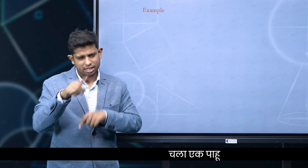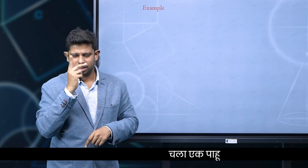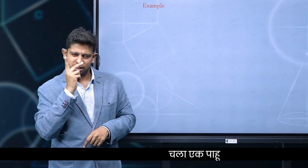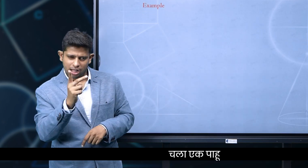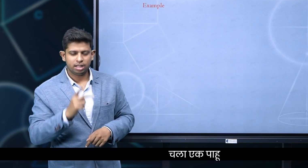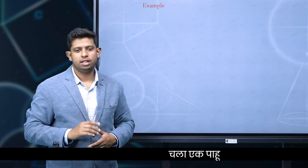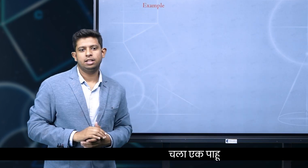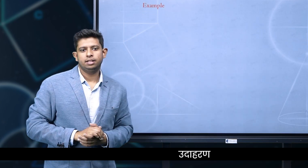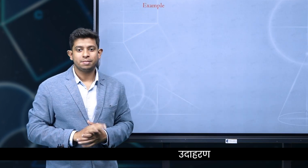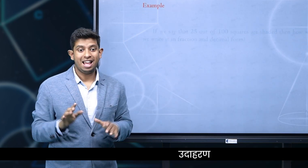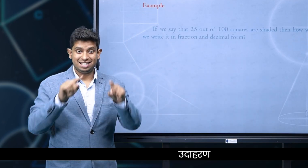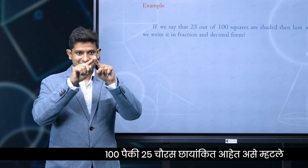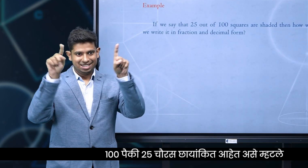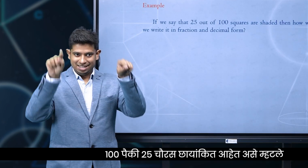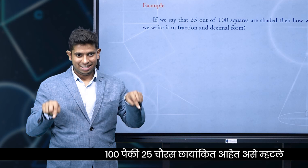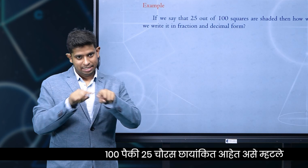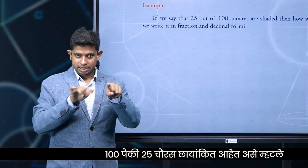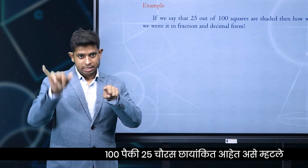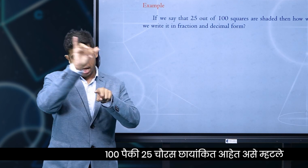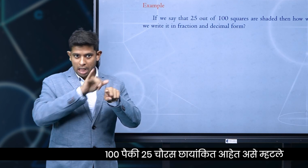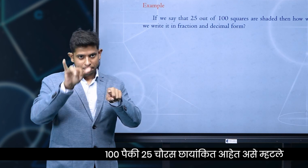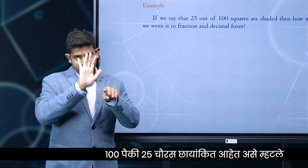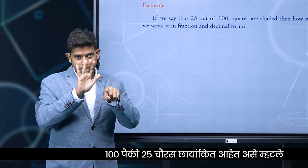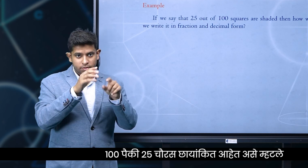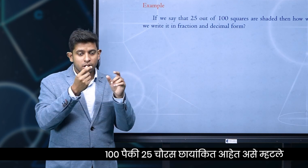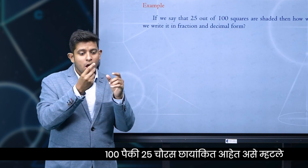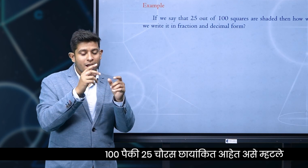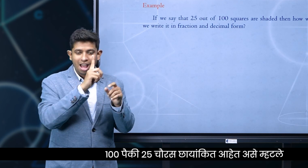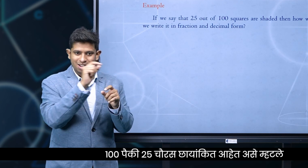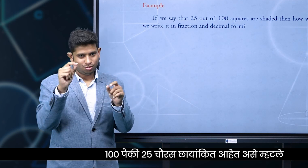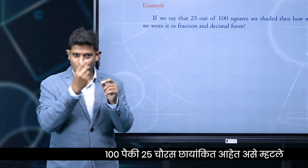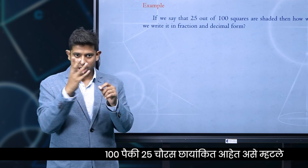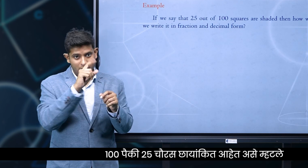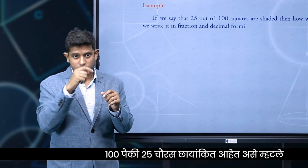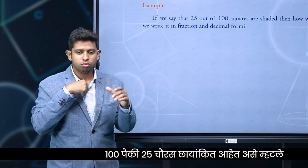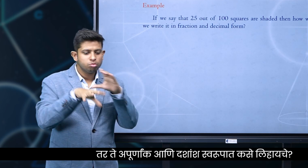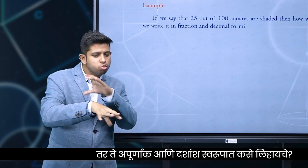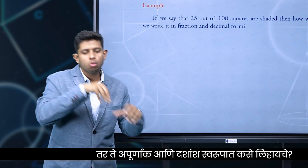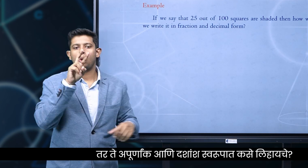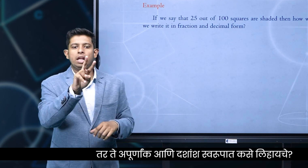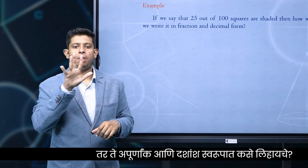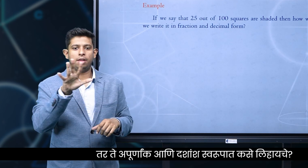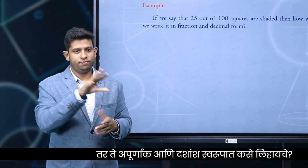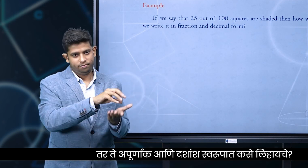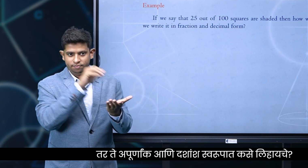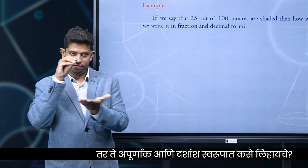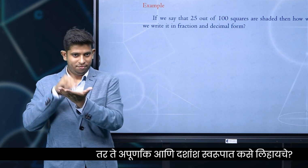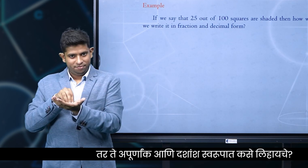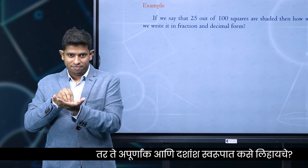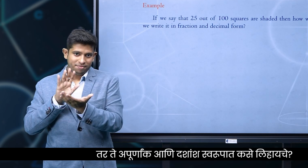पाहू. उदाहरण: 100 पैकी 25 चौरस छायांकित आहेत असे म्हटले तर ते अपूर्णांक आणि दशांश